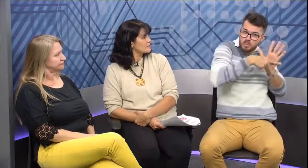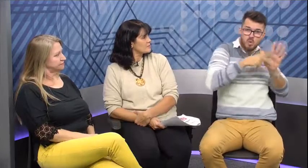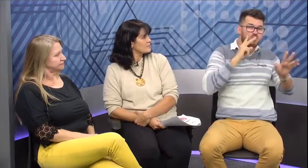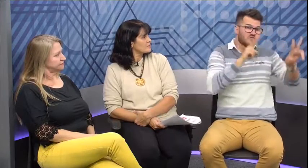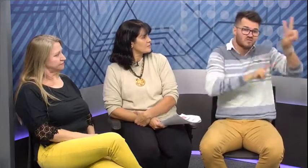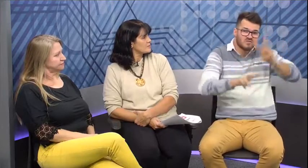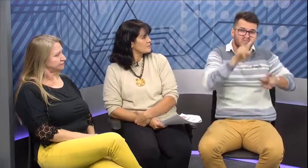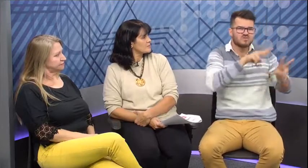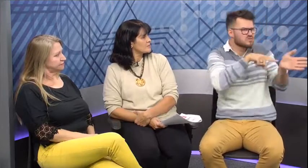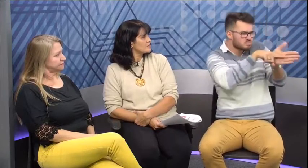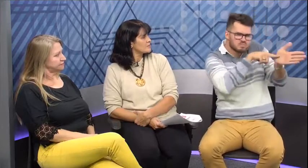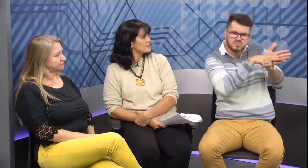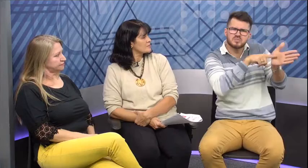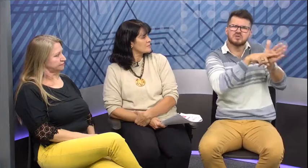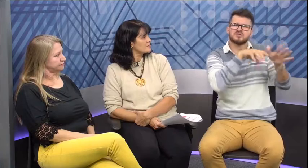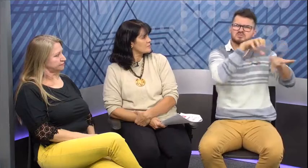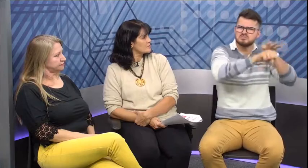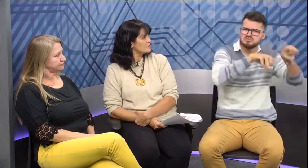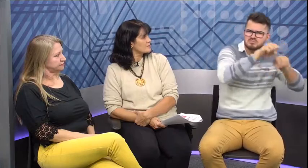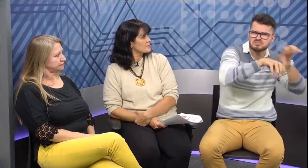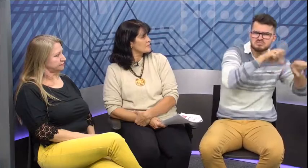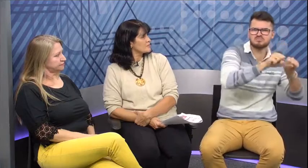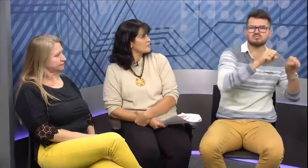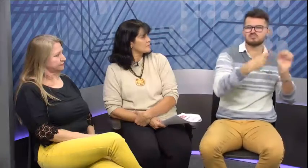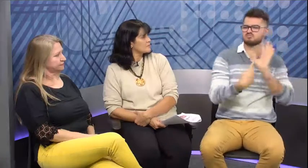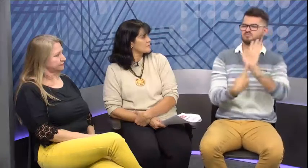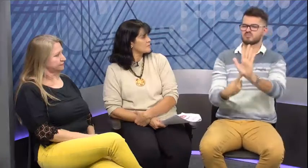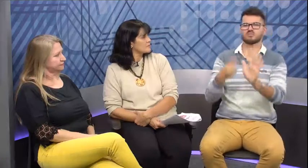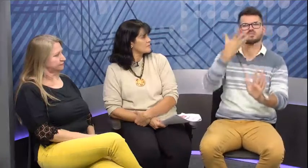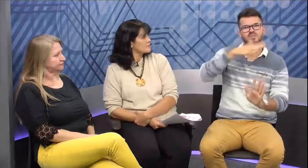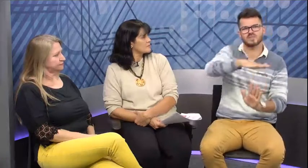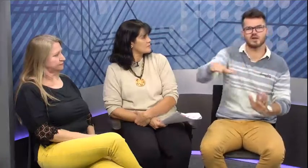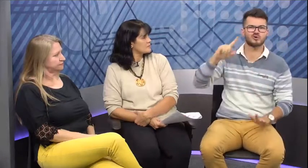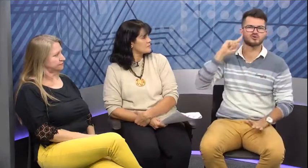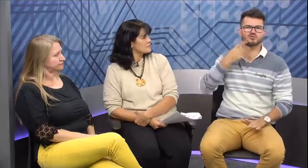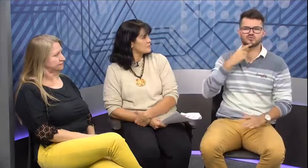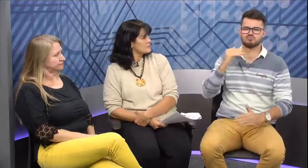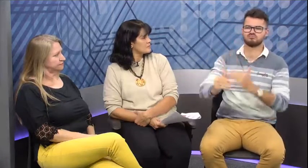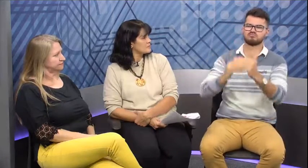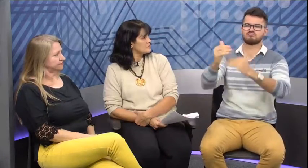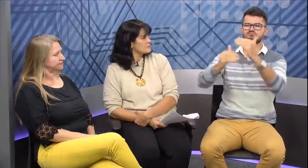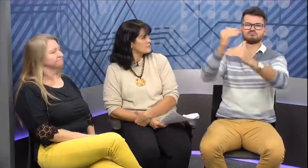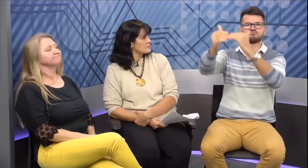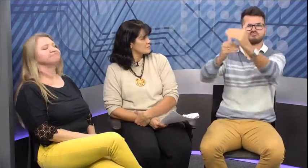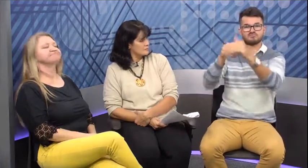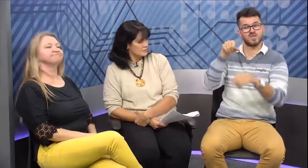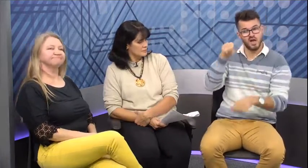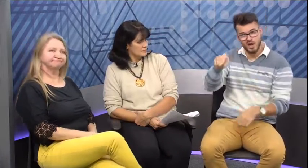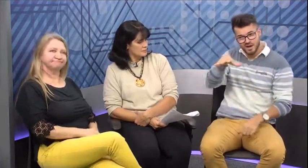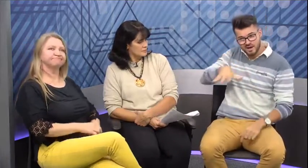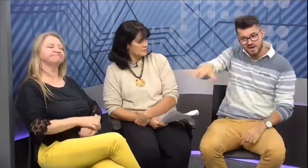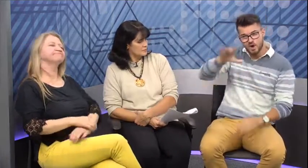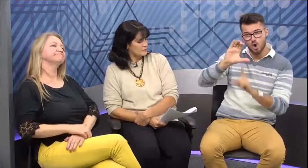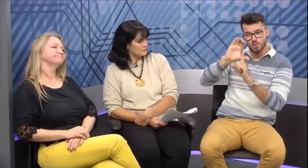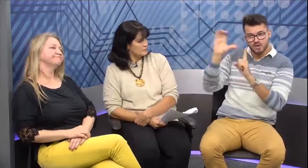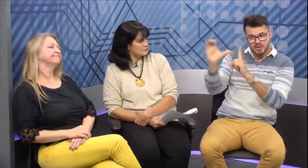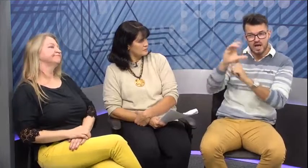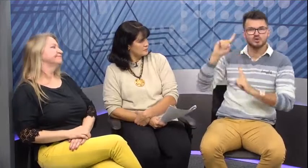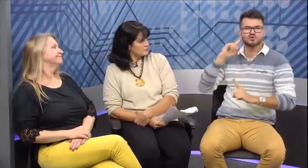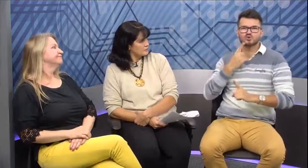busquem materiais adaptados, né, fazem essa pesquisa para que vocês possam oferecer o desenvolvimento dos seus